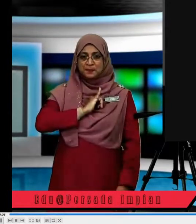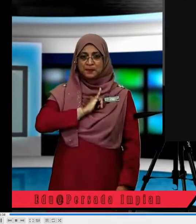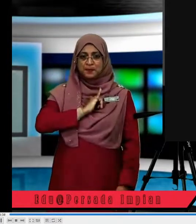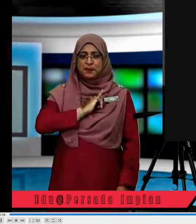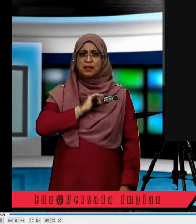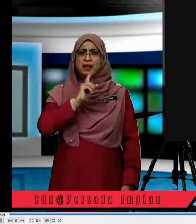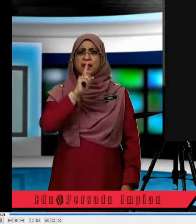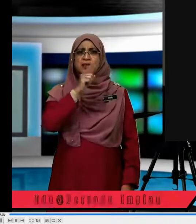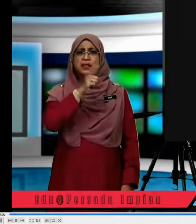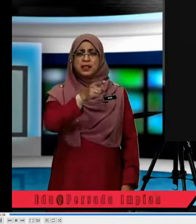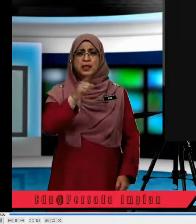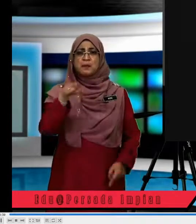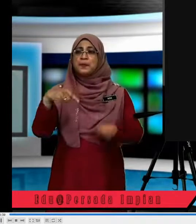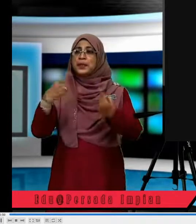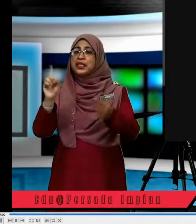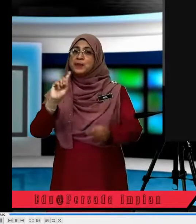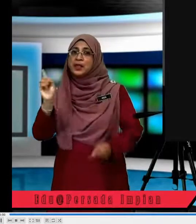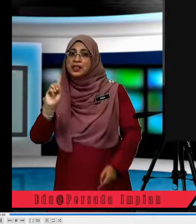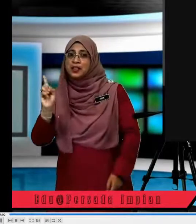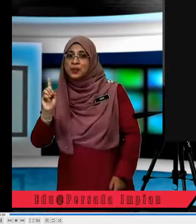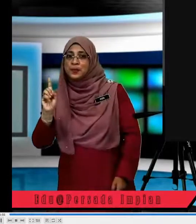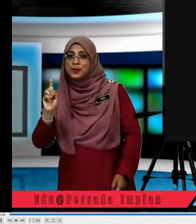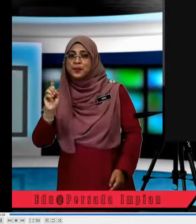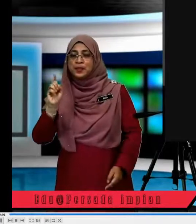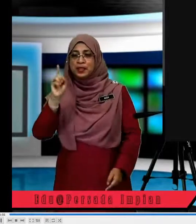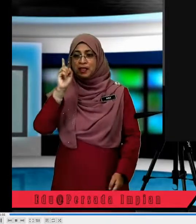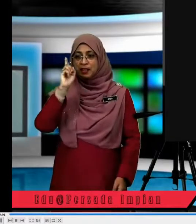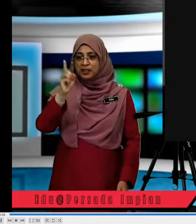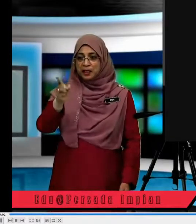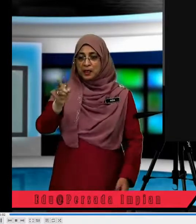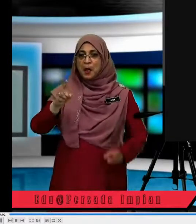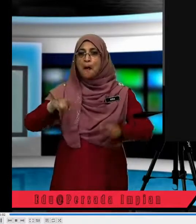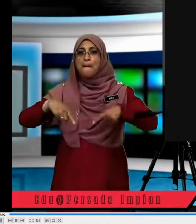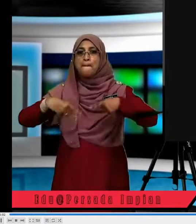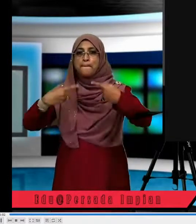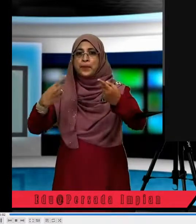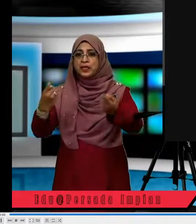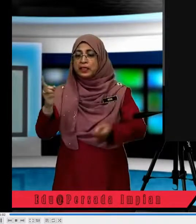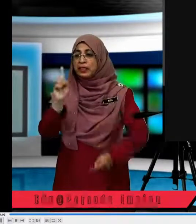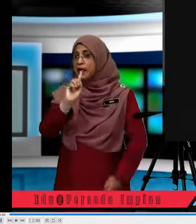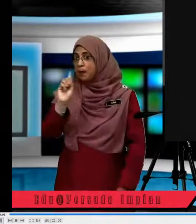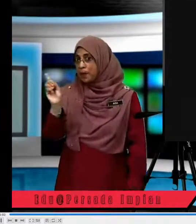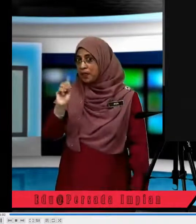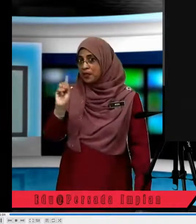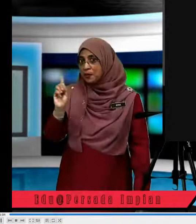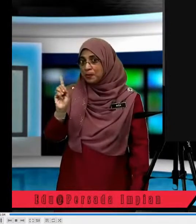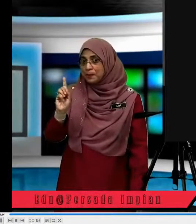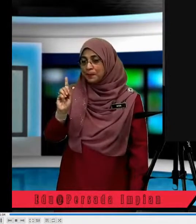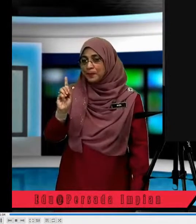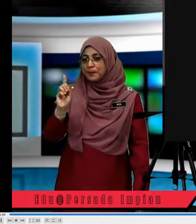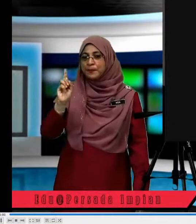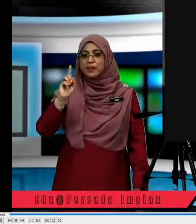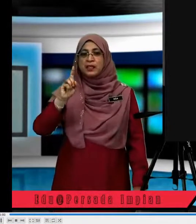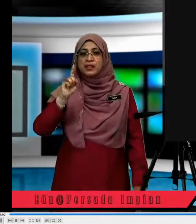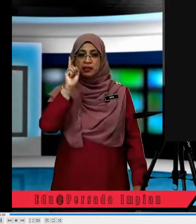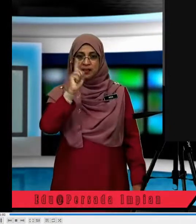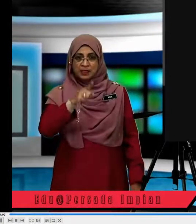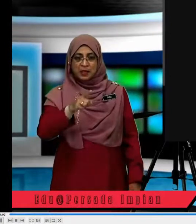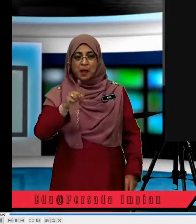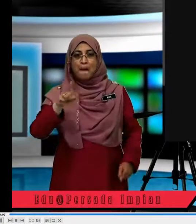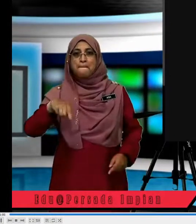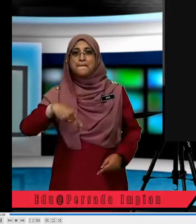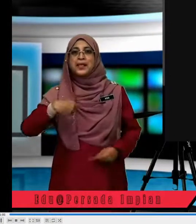saya diem pergi mana dia pergi mana ini